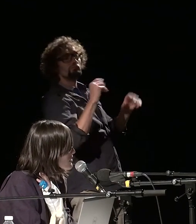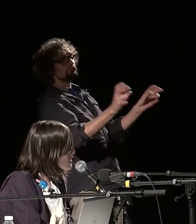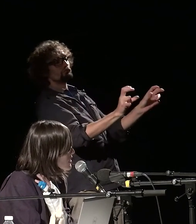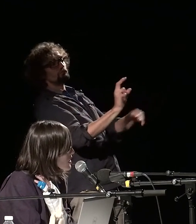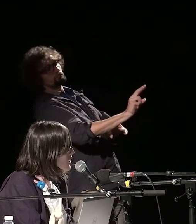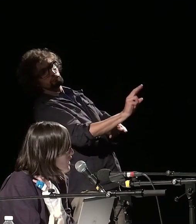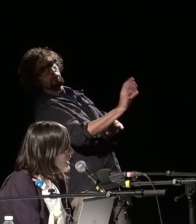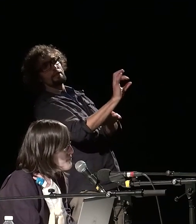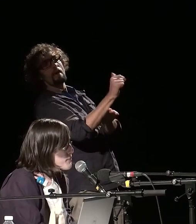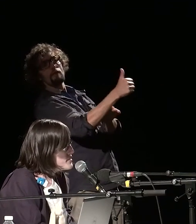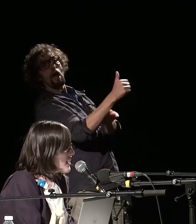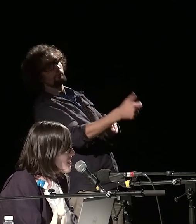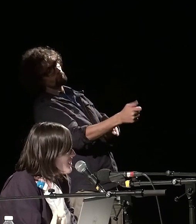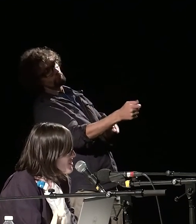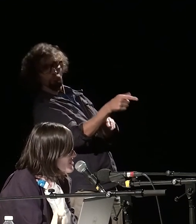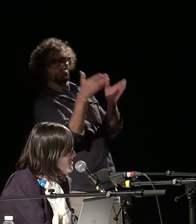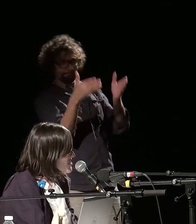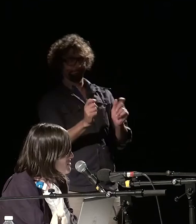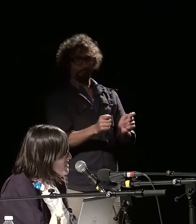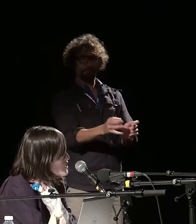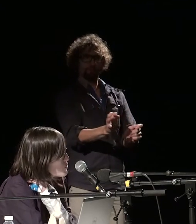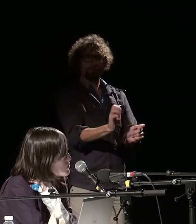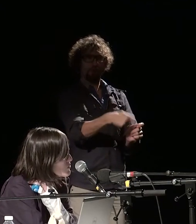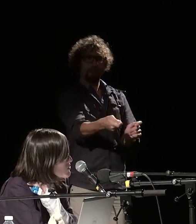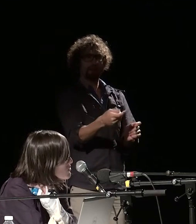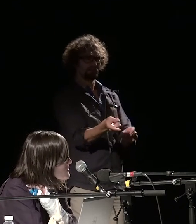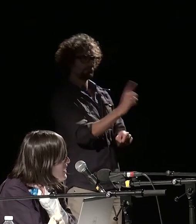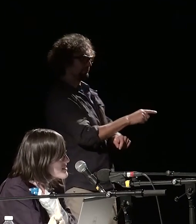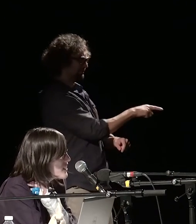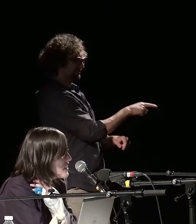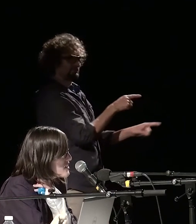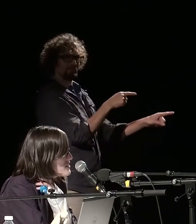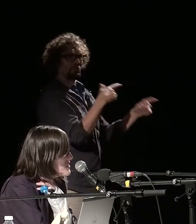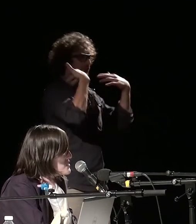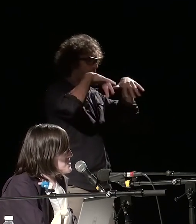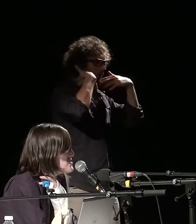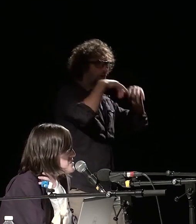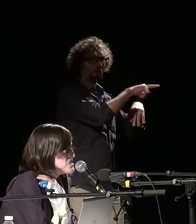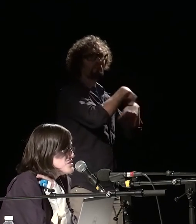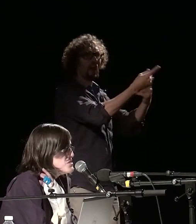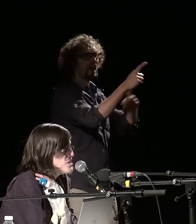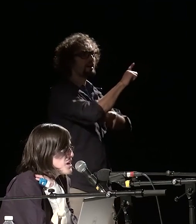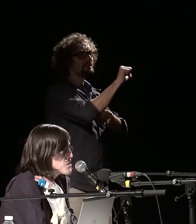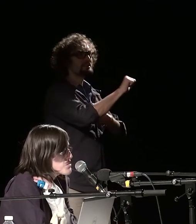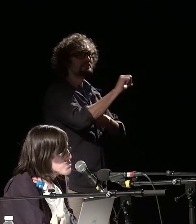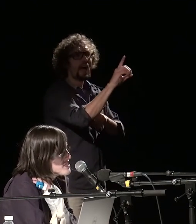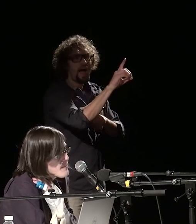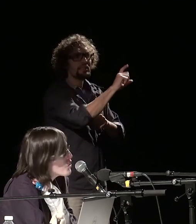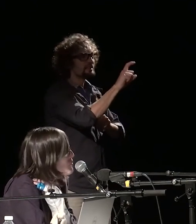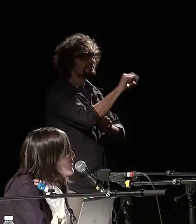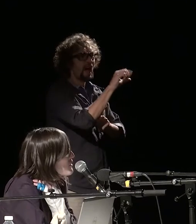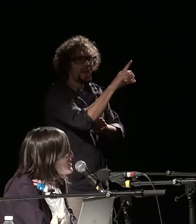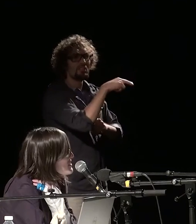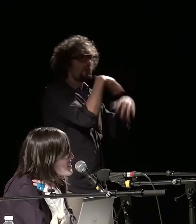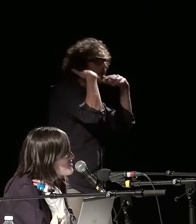normal. Et le mec bizarre, là, qui a des cheveux longs, qui va à la ZAD, qui donne à la quadrature du net, il est